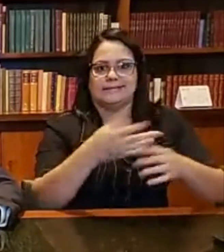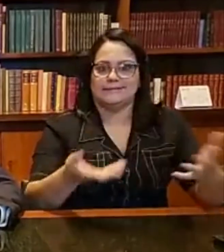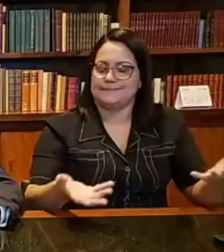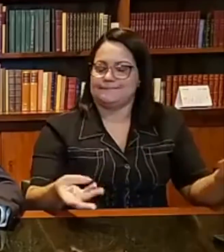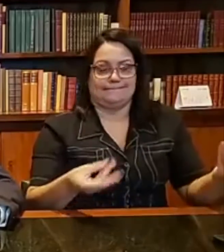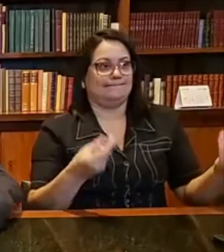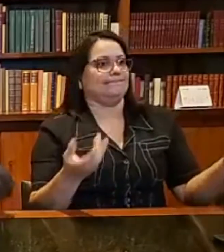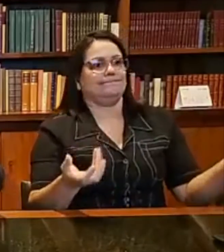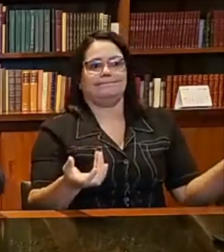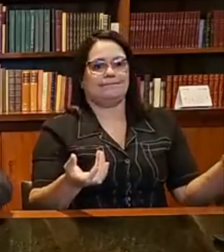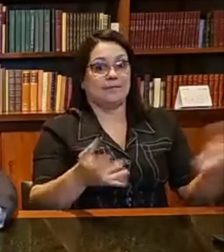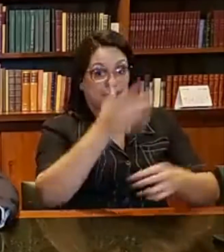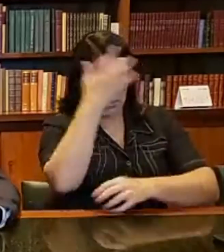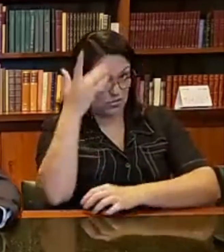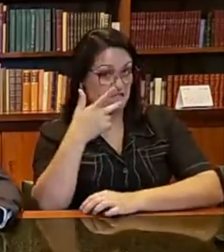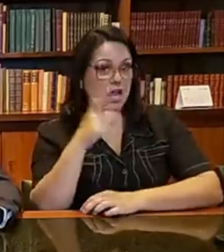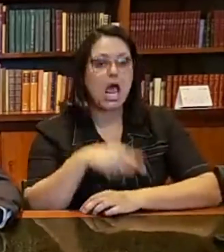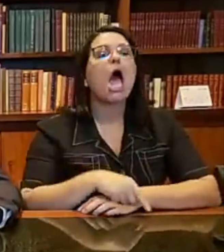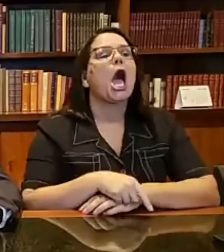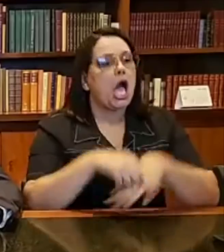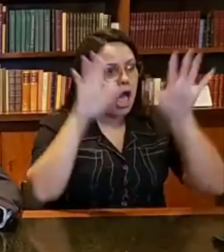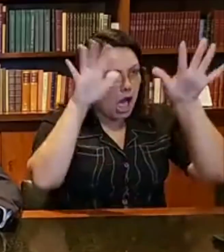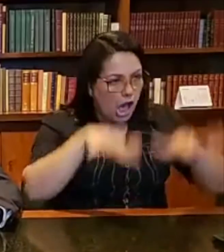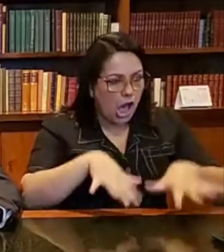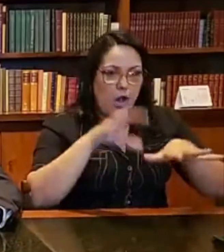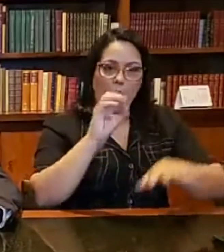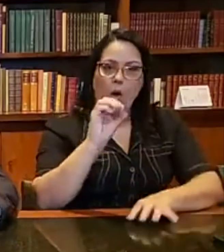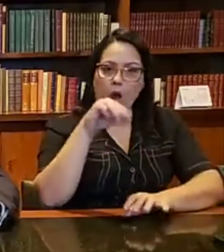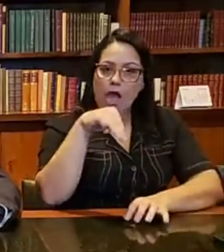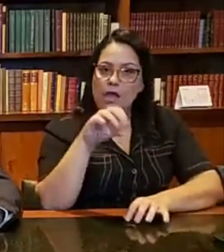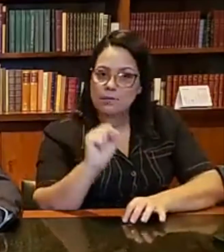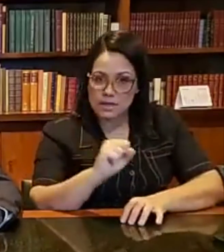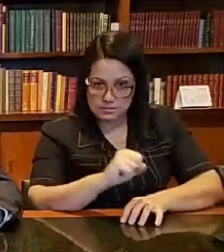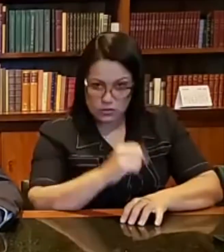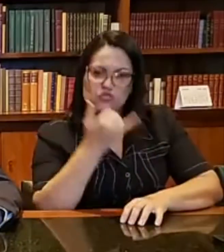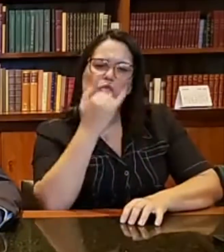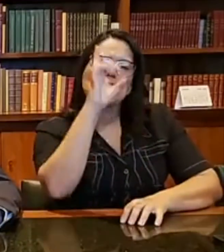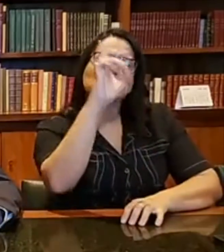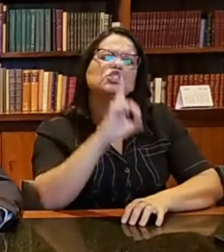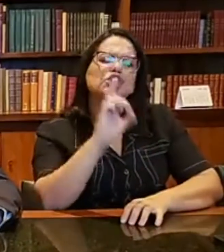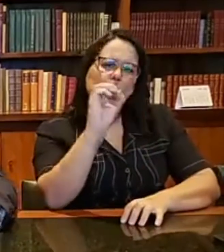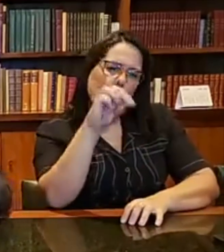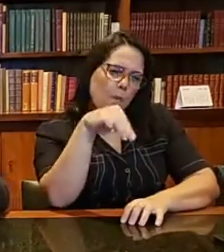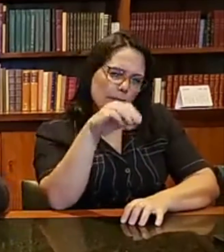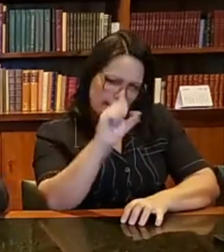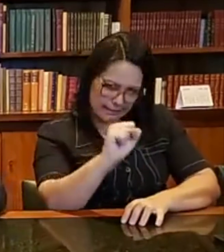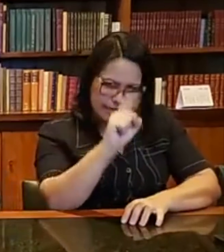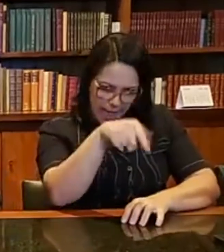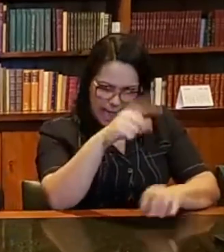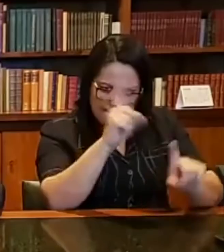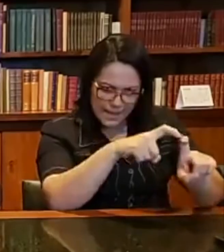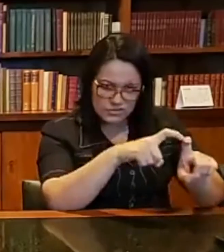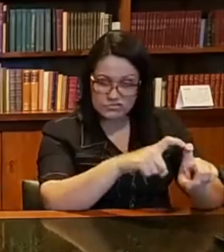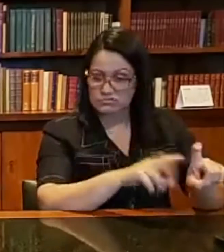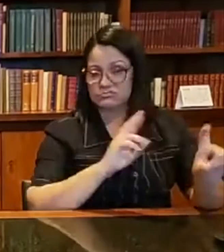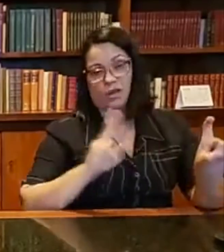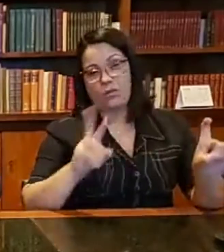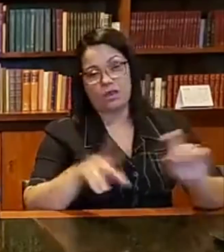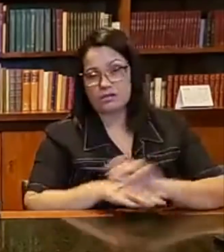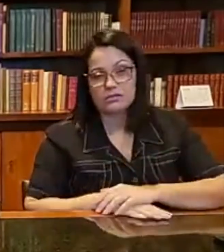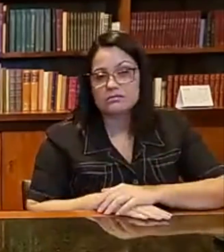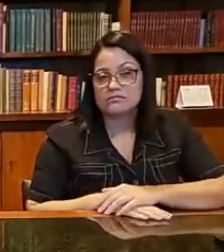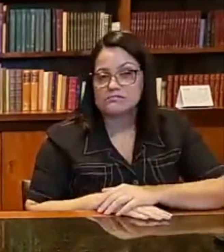tanto em seguir a OMS, né? O diretor presidente da OMS é médico? Não é médico. Sabia disso? O presidente, mesma coisa que fala aqui no